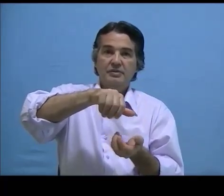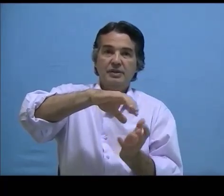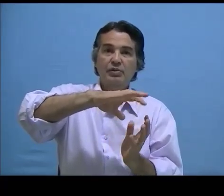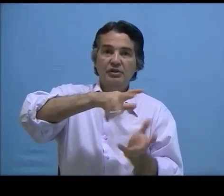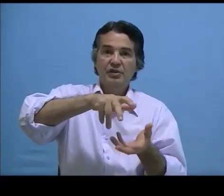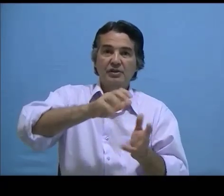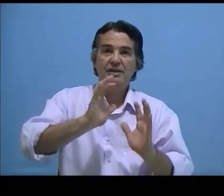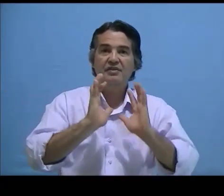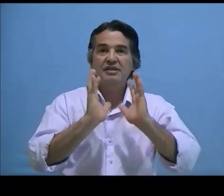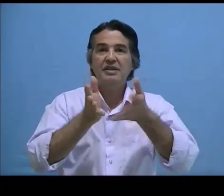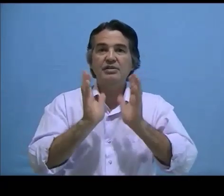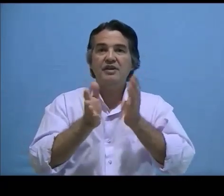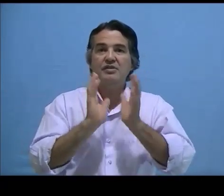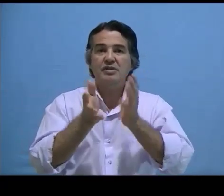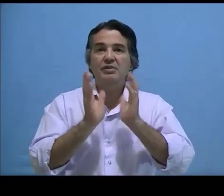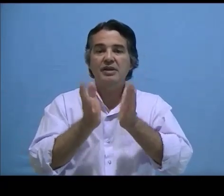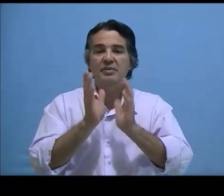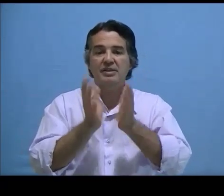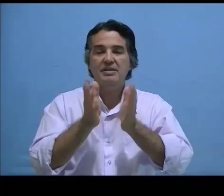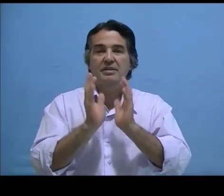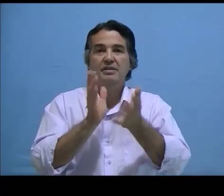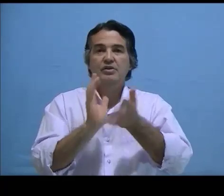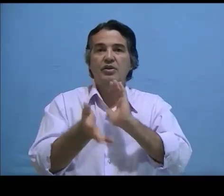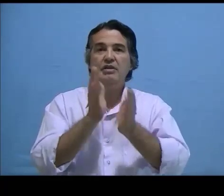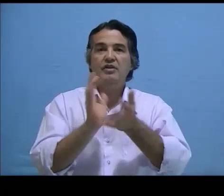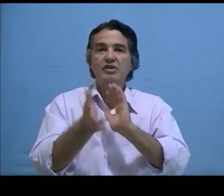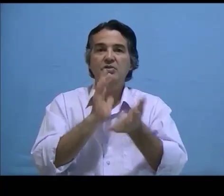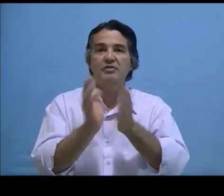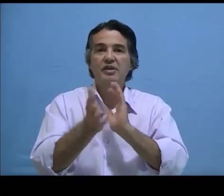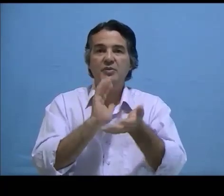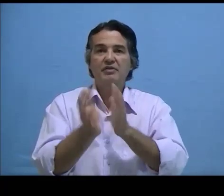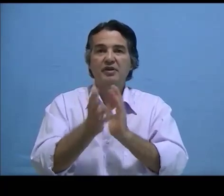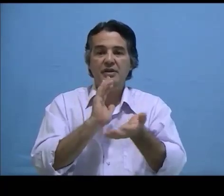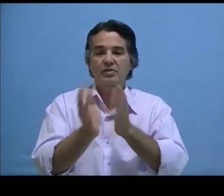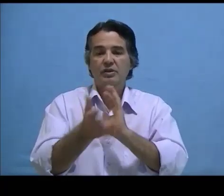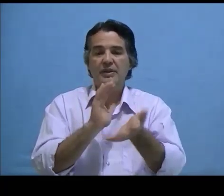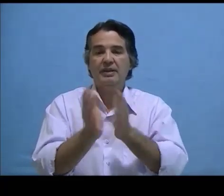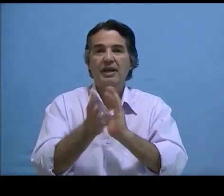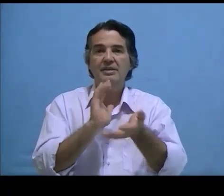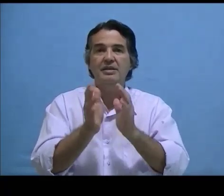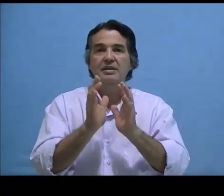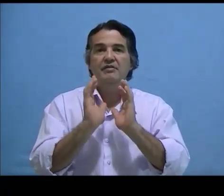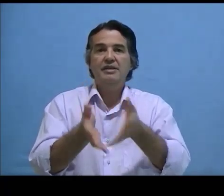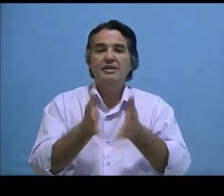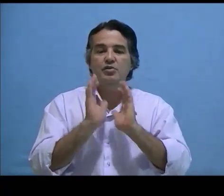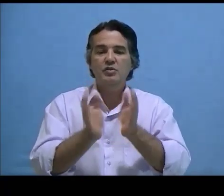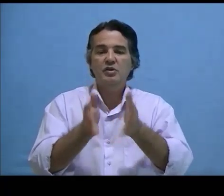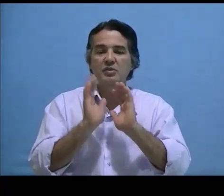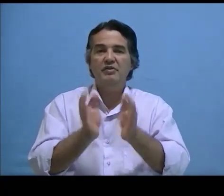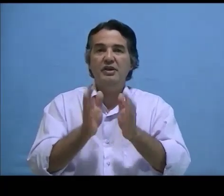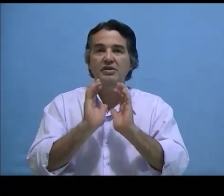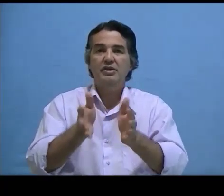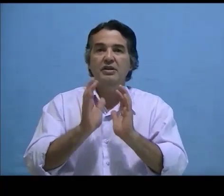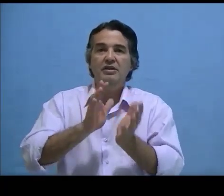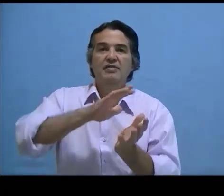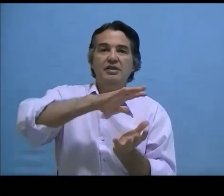Está com dificuldade de fazer isso? Faça o sinal de Libras. Só que em vez de uma vez para frente e outra para trás, faça as duas mãos para frente. E aí você,